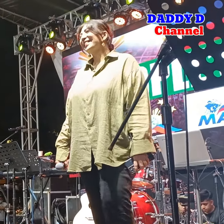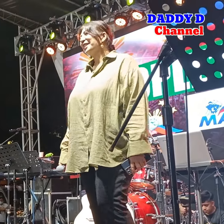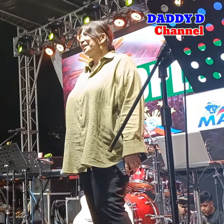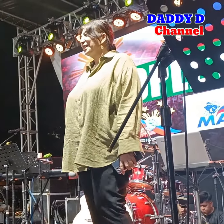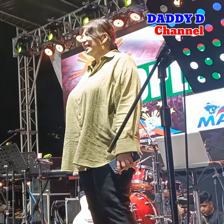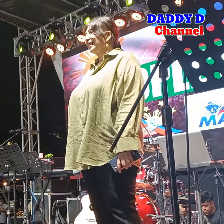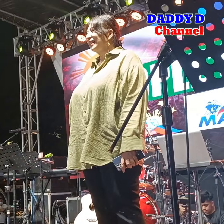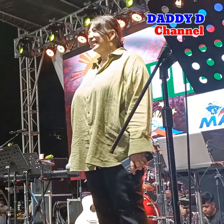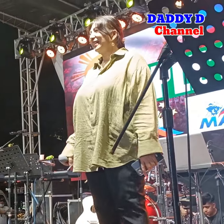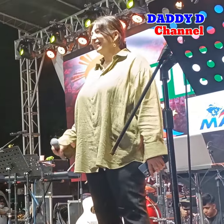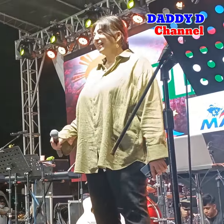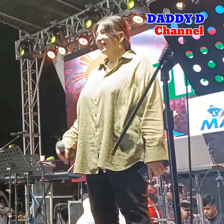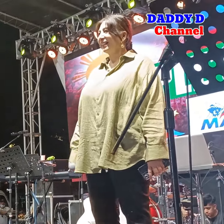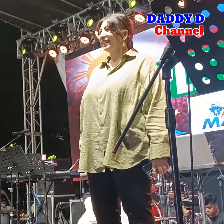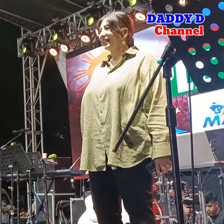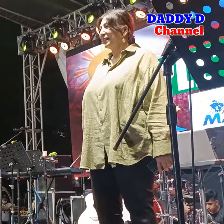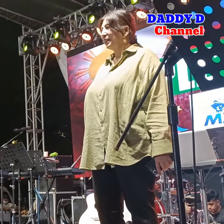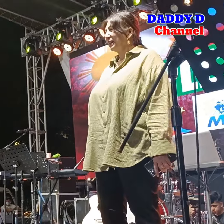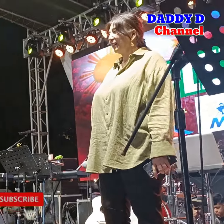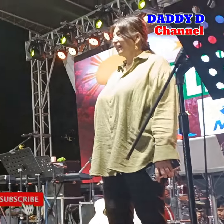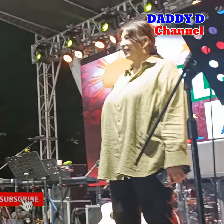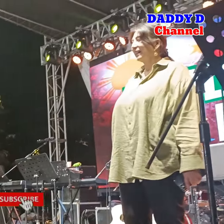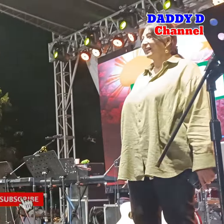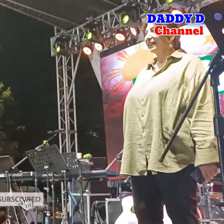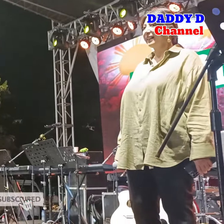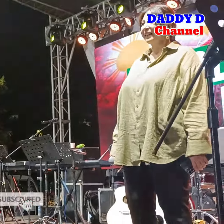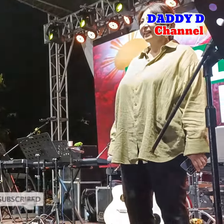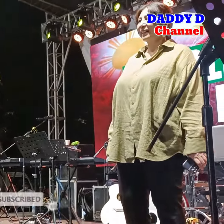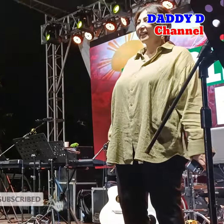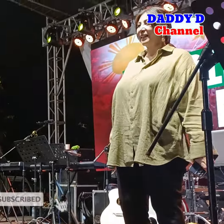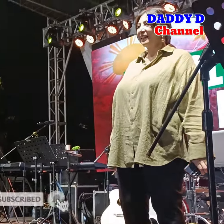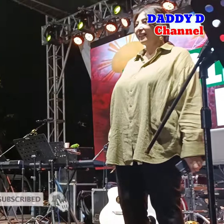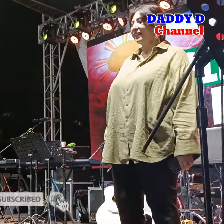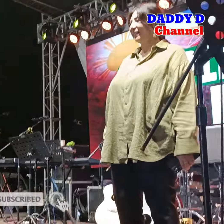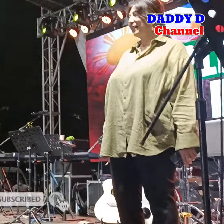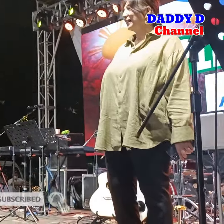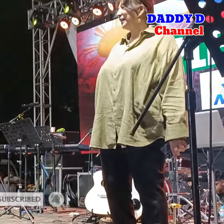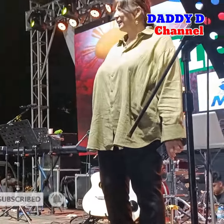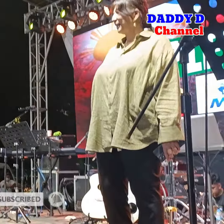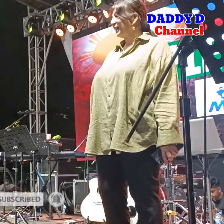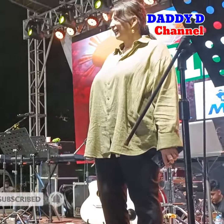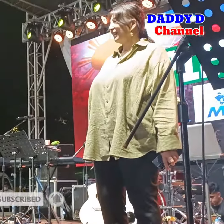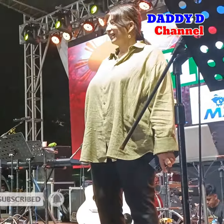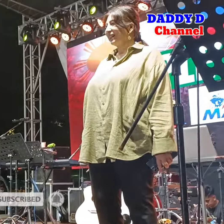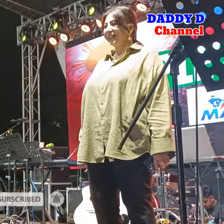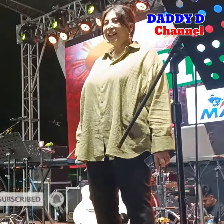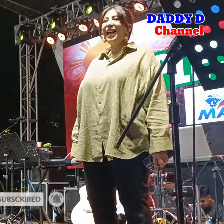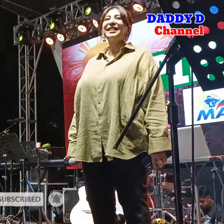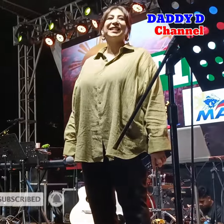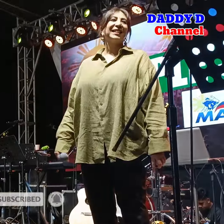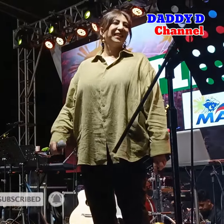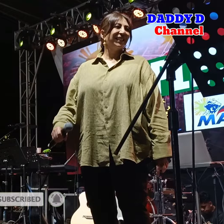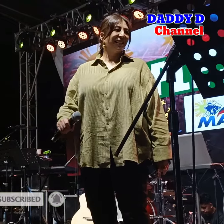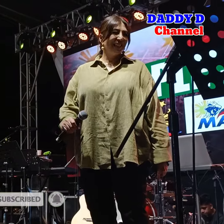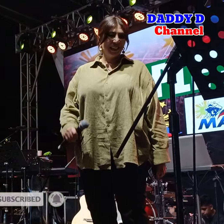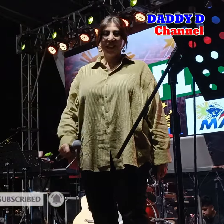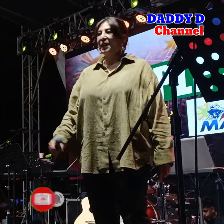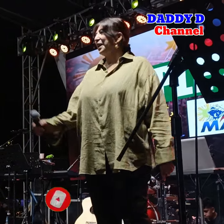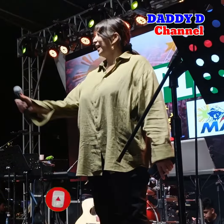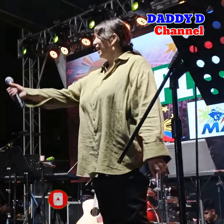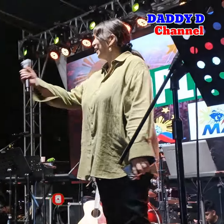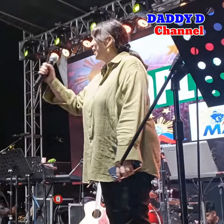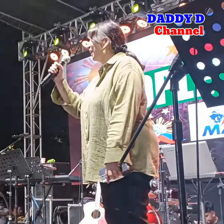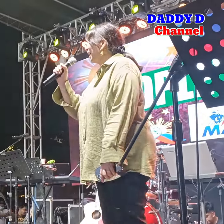nabugada, kahit ano pang gawin sa kanya, tatayo at nakatayo pa rin. Let us